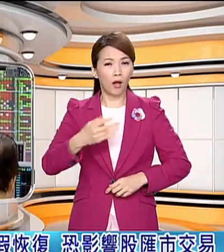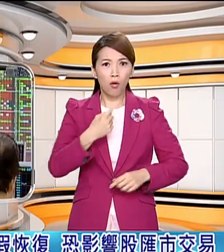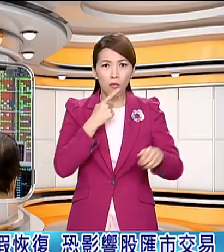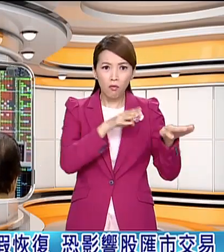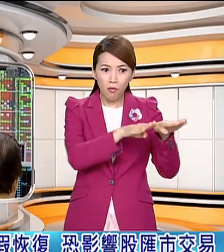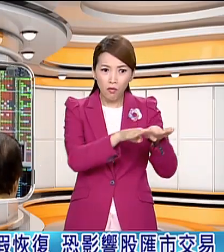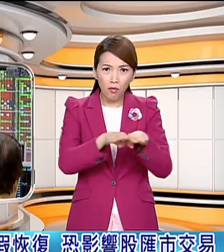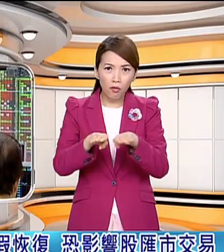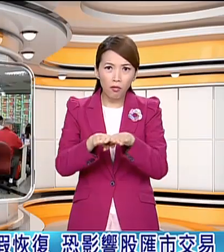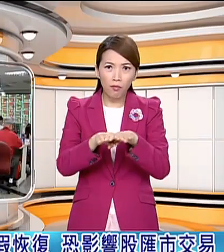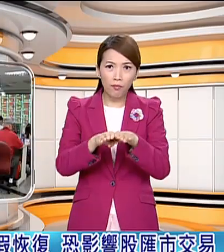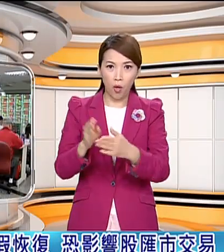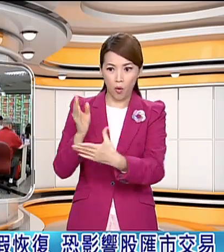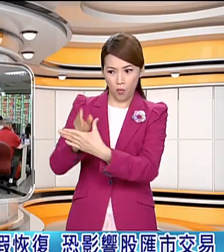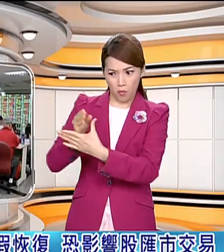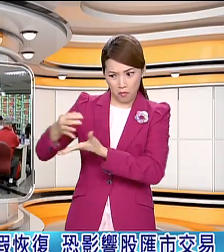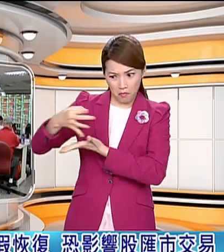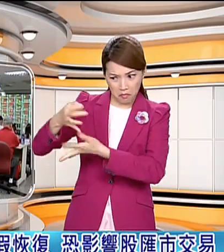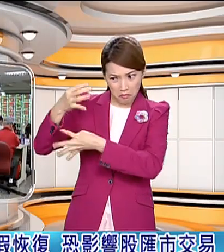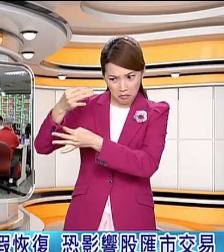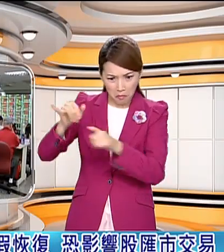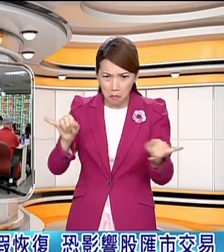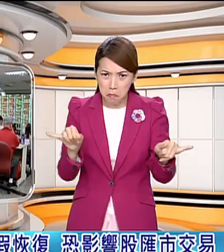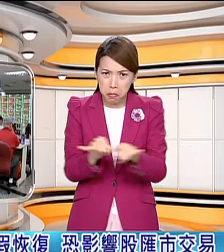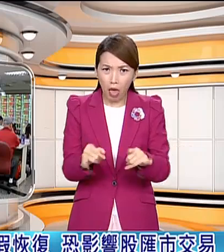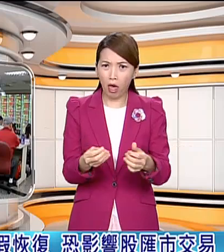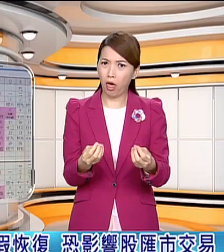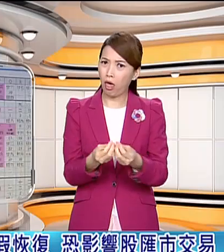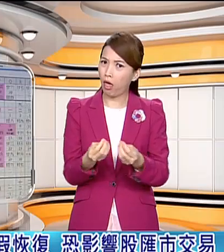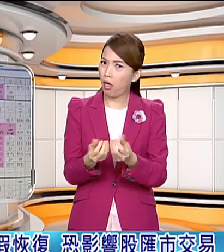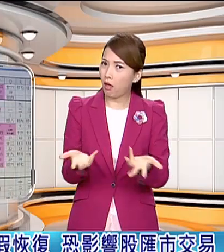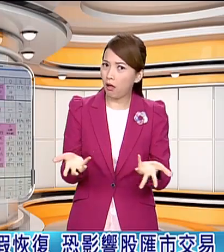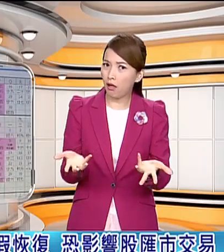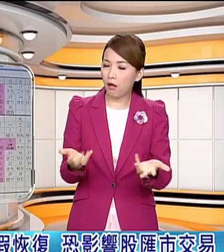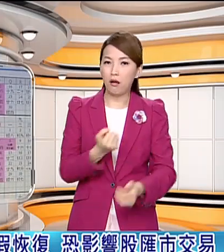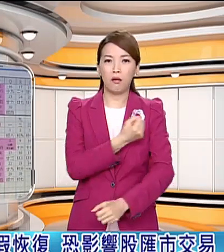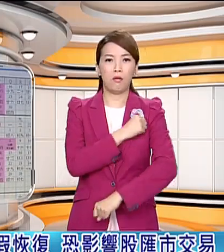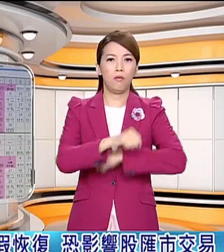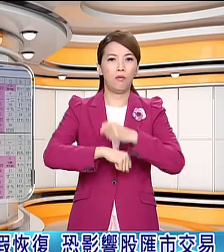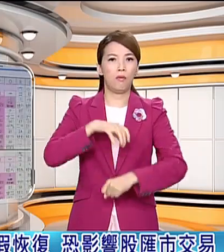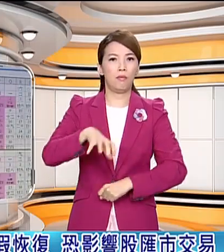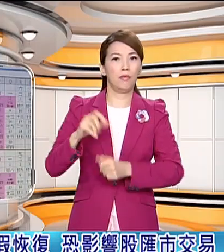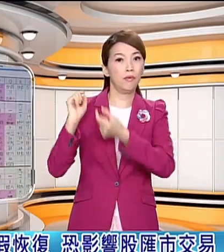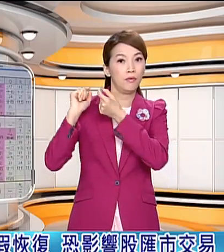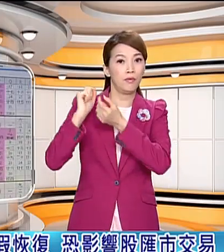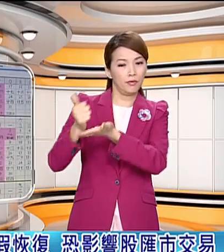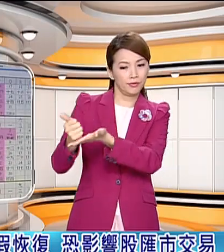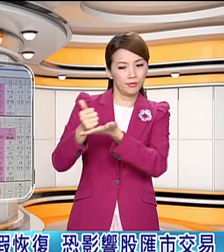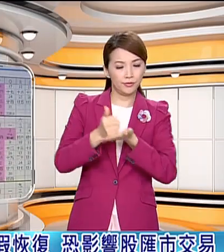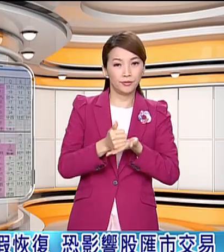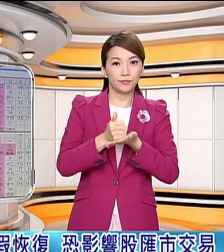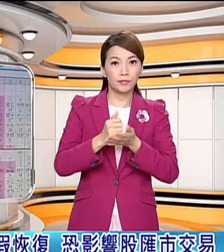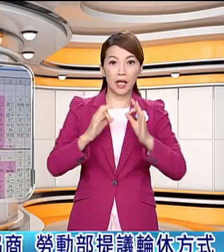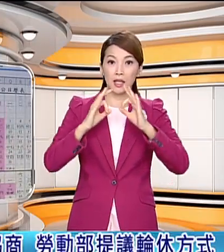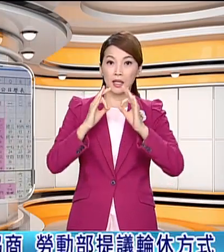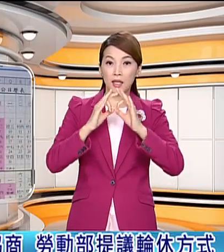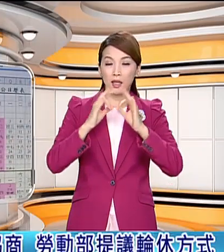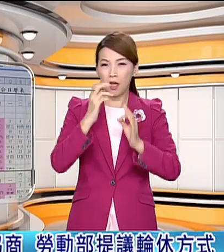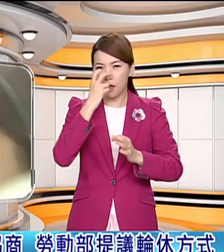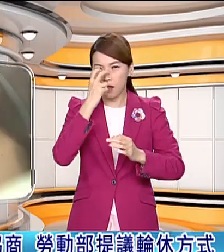的将是股汇市的交易日期。应该如何避免被休市？劳动部最